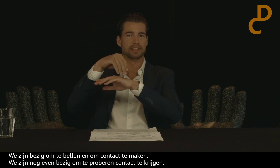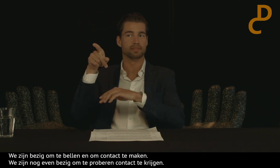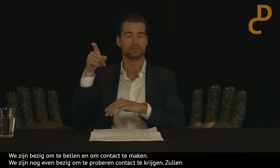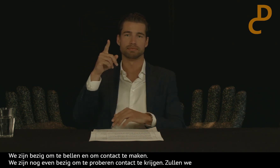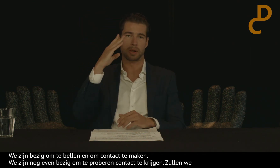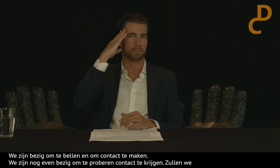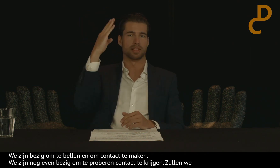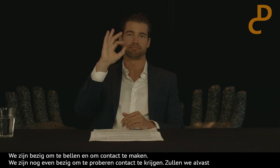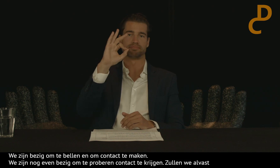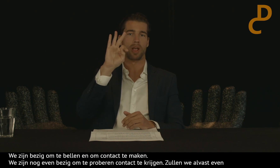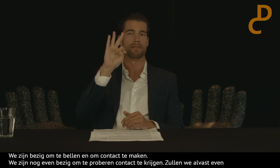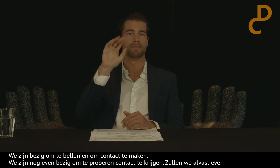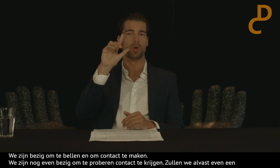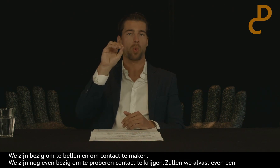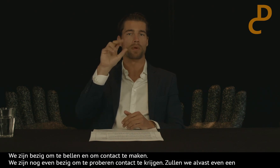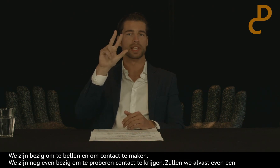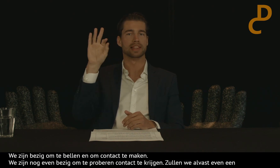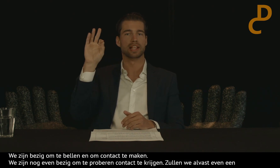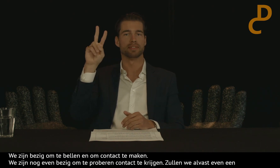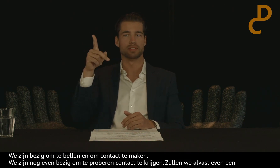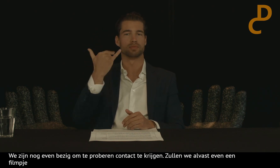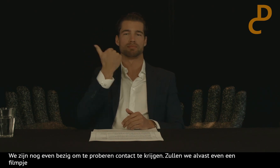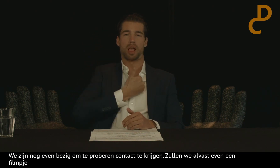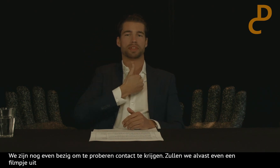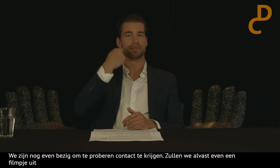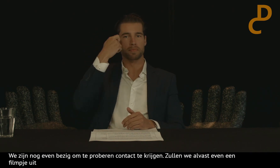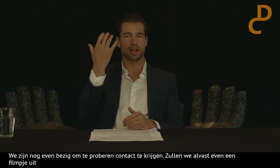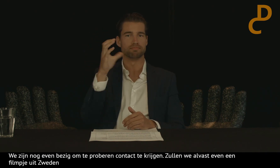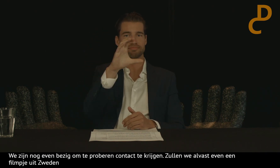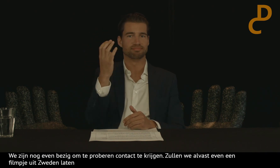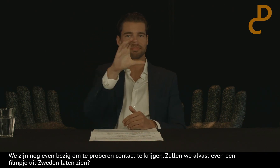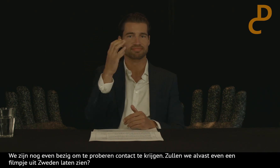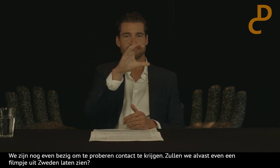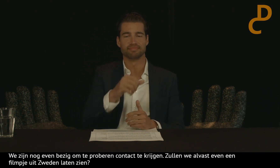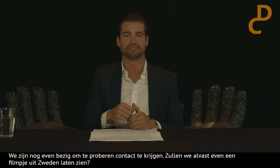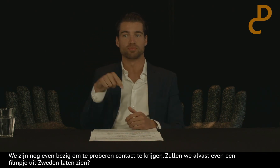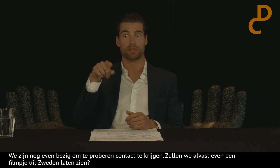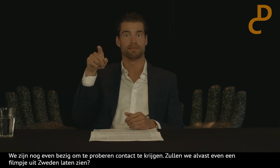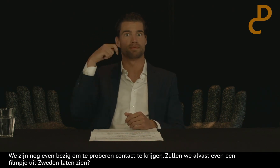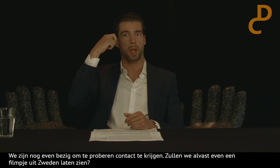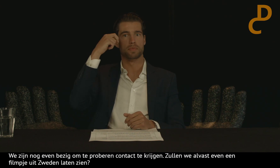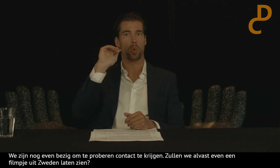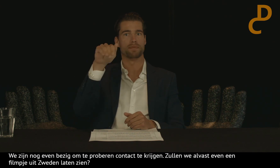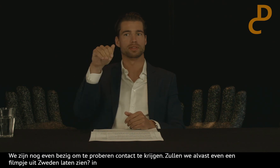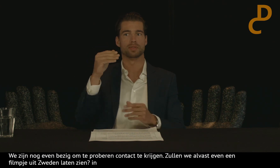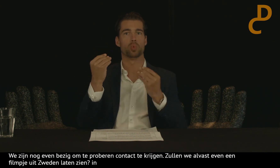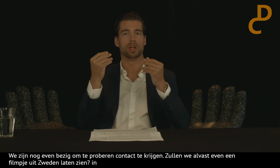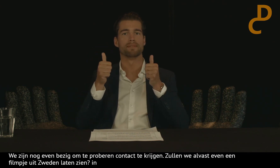man die woont in Zweden, in de hoofdstad. En hij heeft een filmpje geplaatst, altijd op via Flow